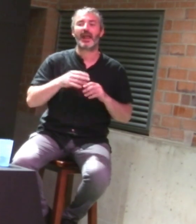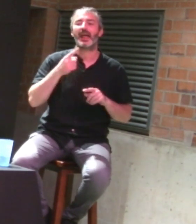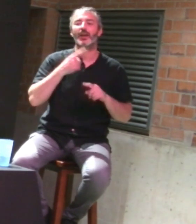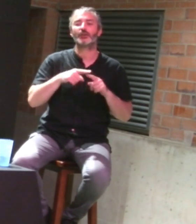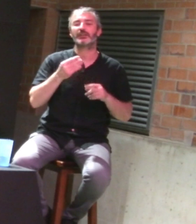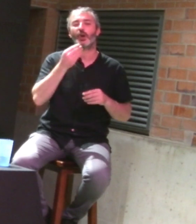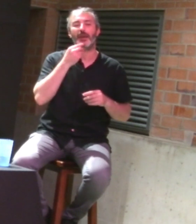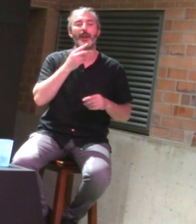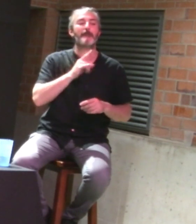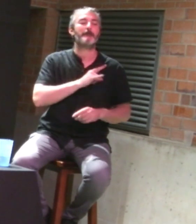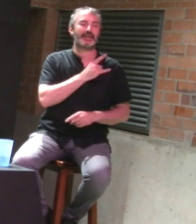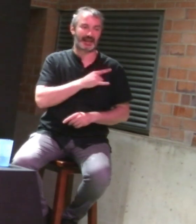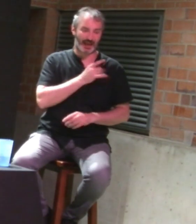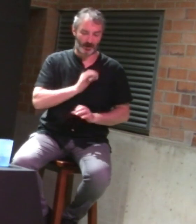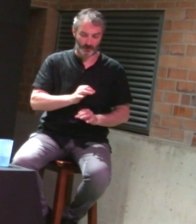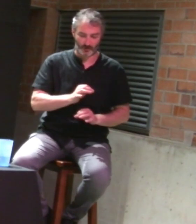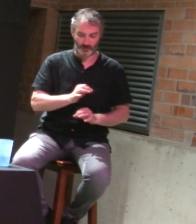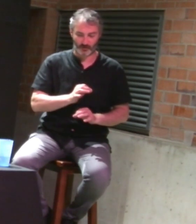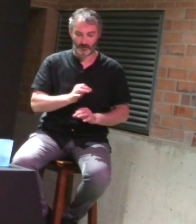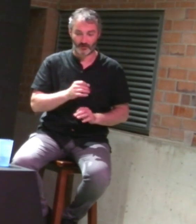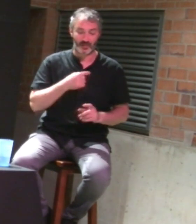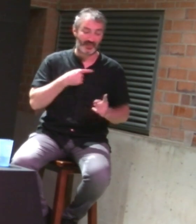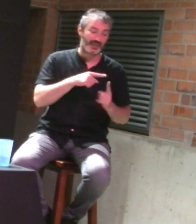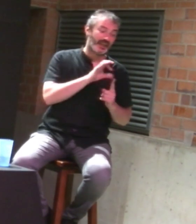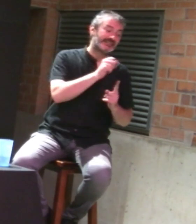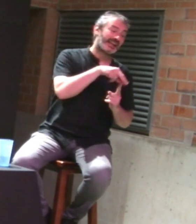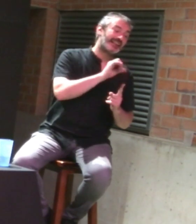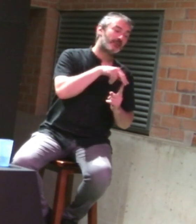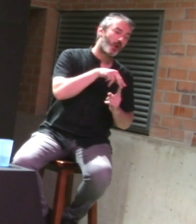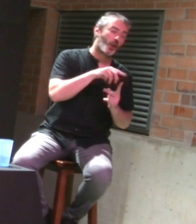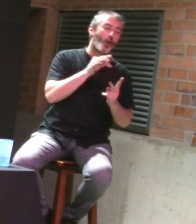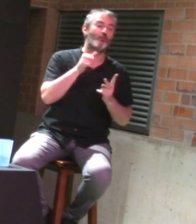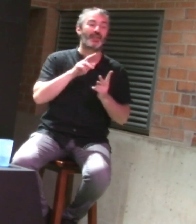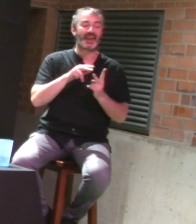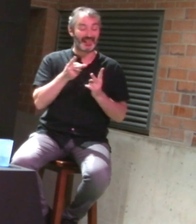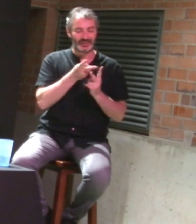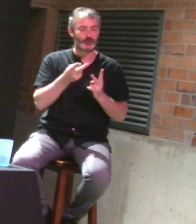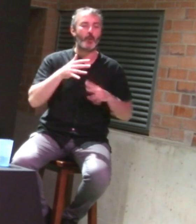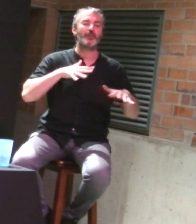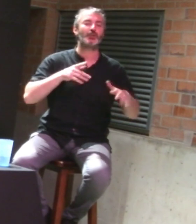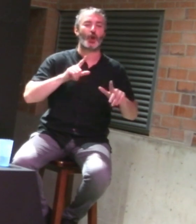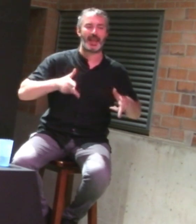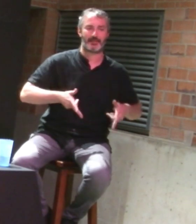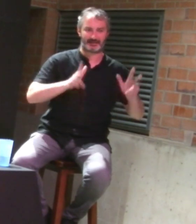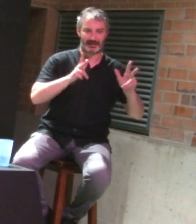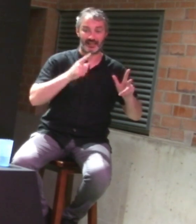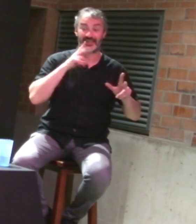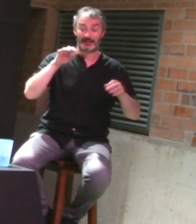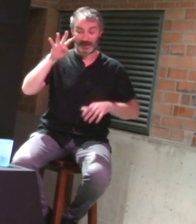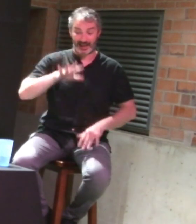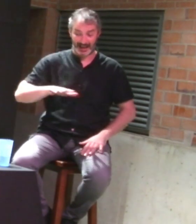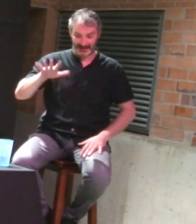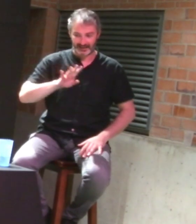tot aquestes aportacions de Fourier com de Sant Simon sempre estan a dintre del moviment llibertari. I concretament, en el cas català,